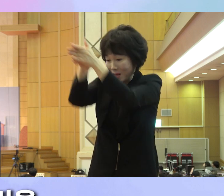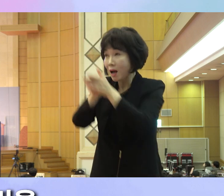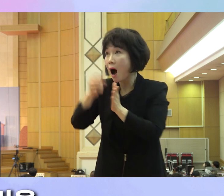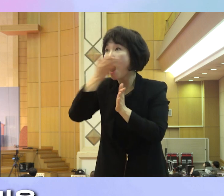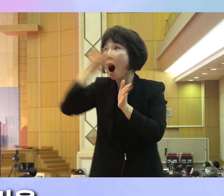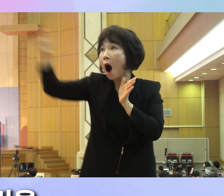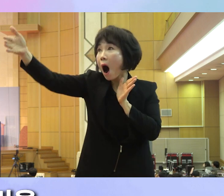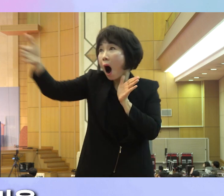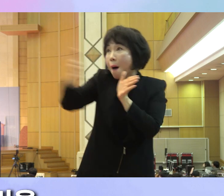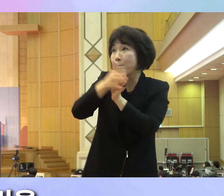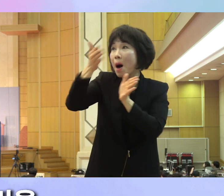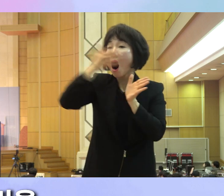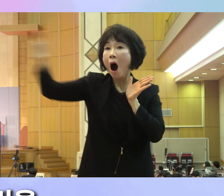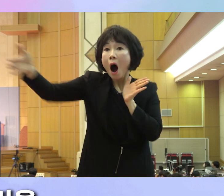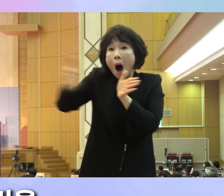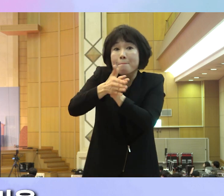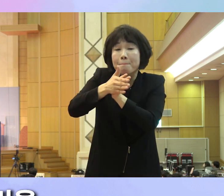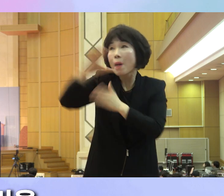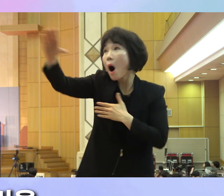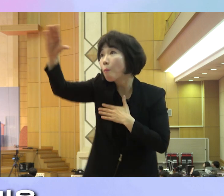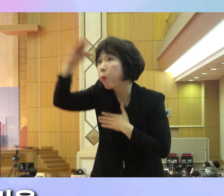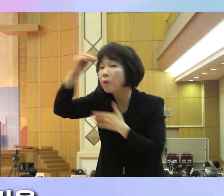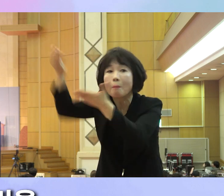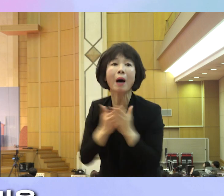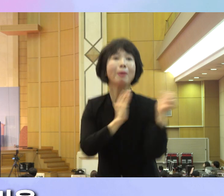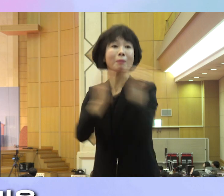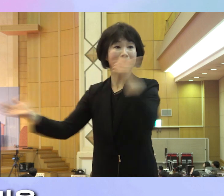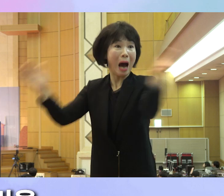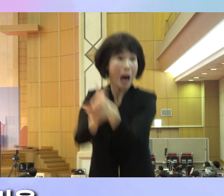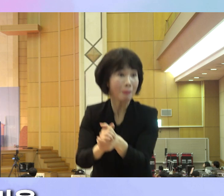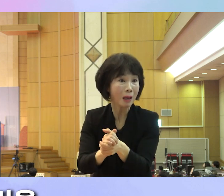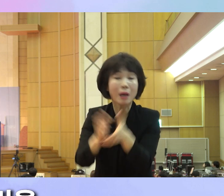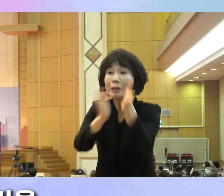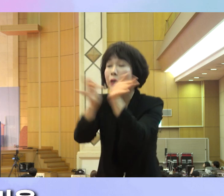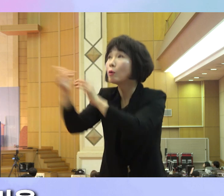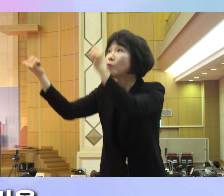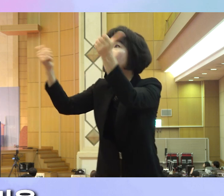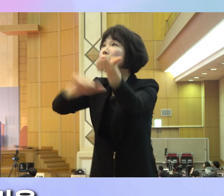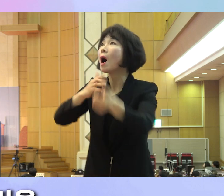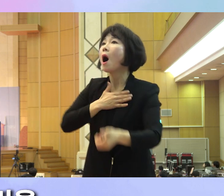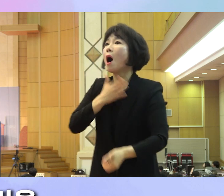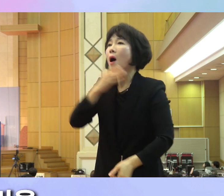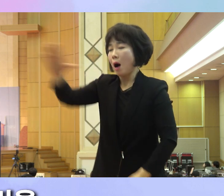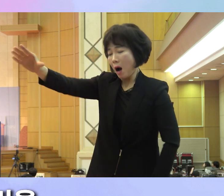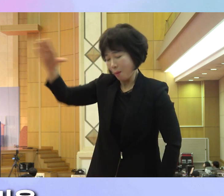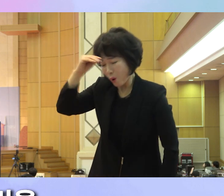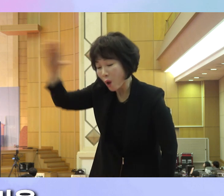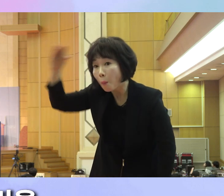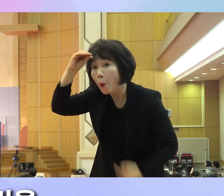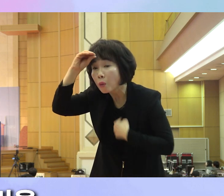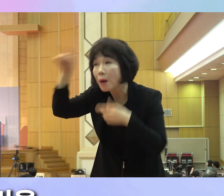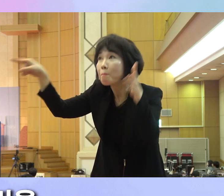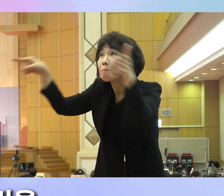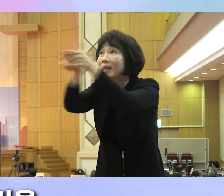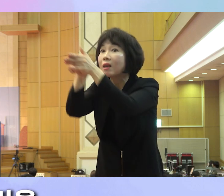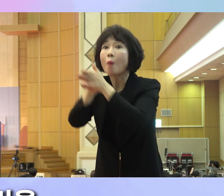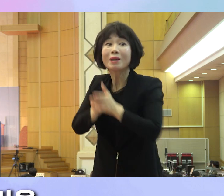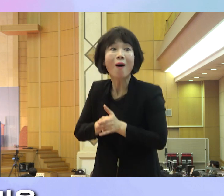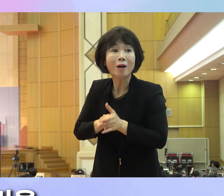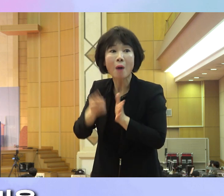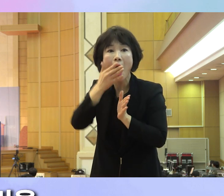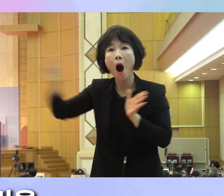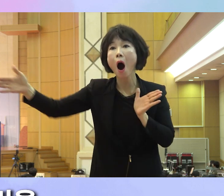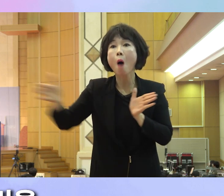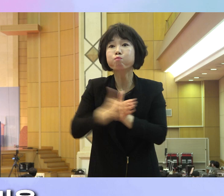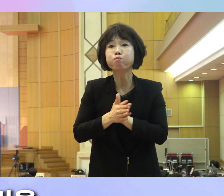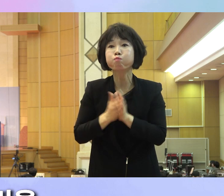것입니다. 그 죽으심을 본받아, 예수님의 죽음을 그냥 본받아서 믿음으로만 하면 되는 것입니다. 믿음으로만.